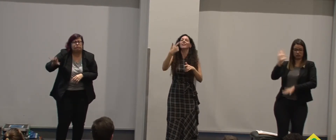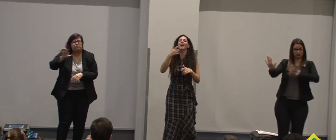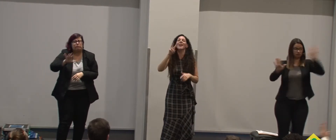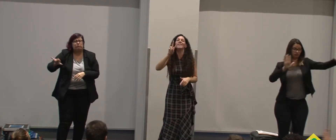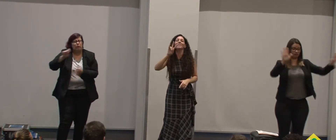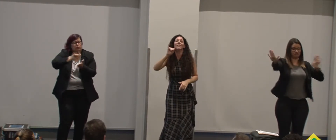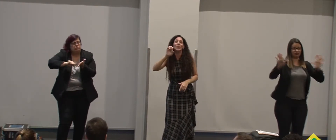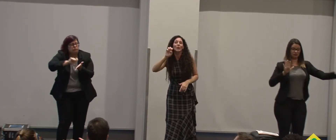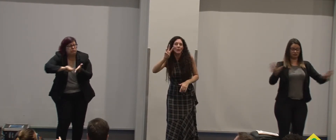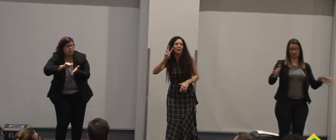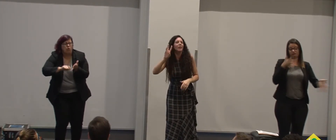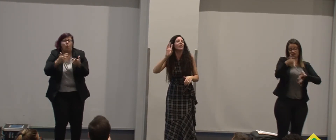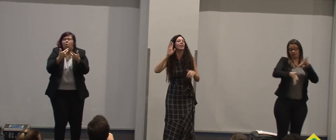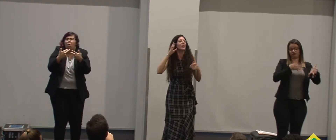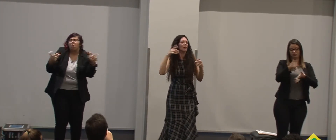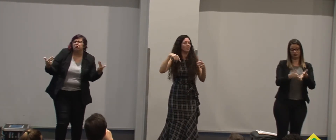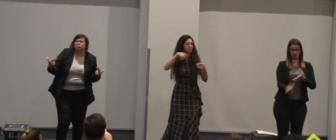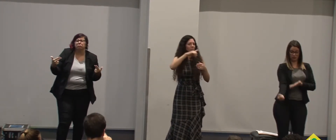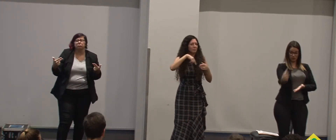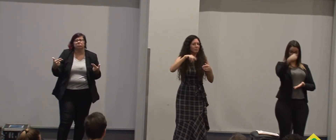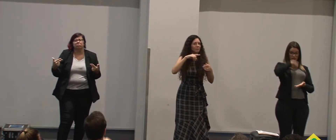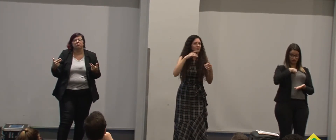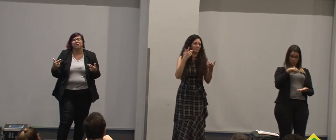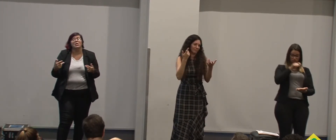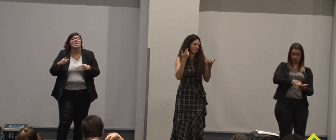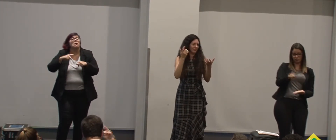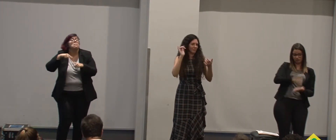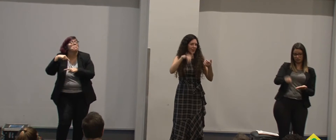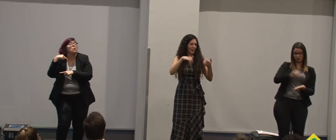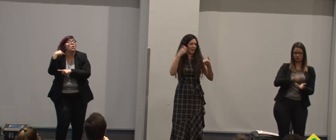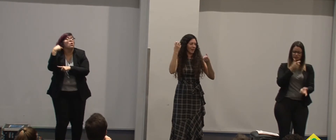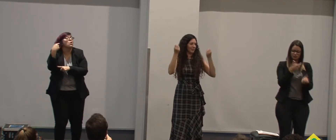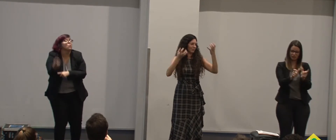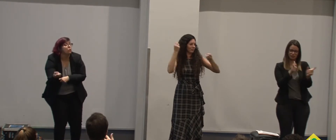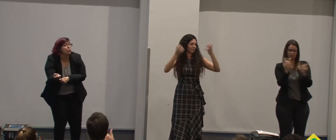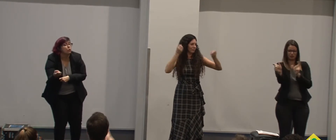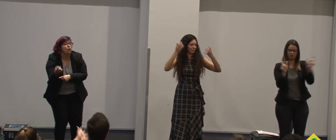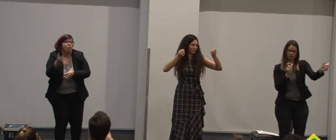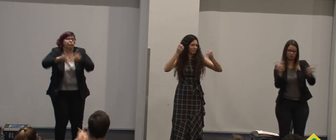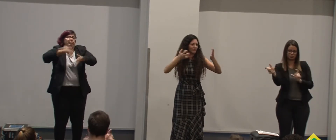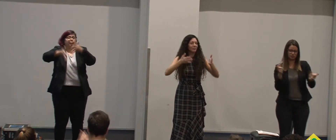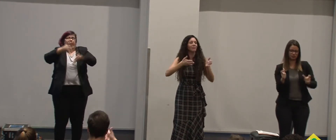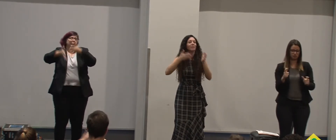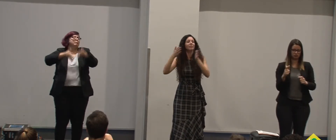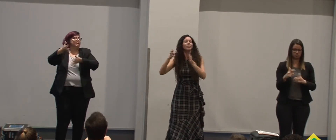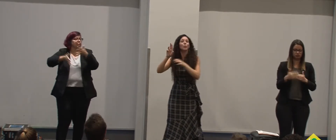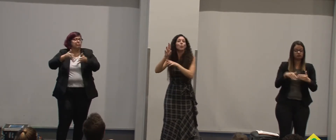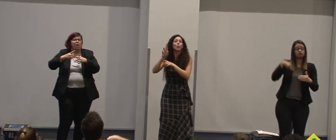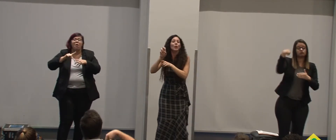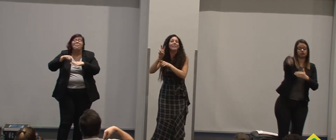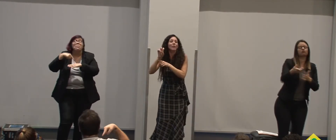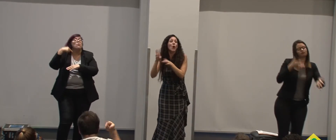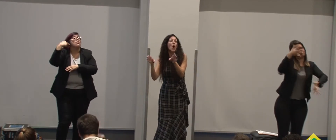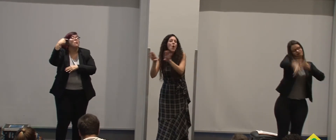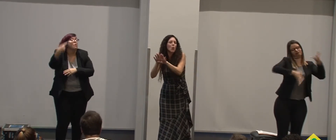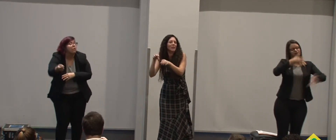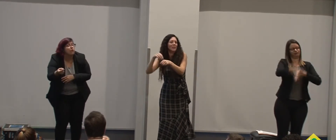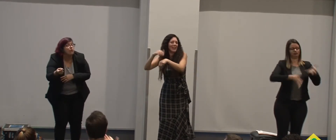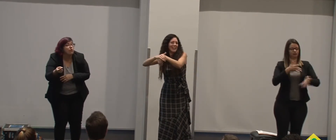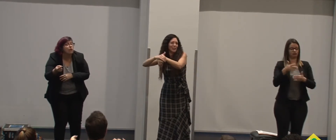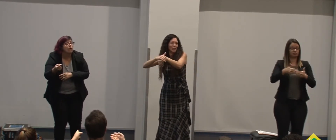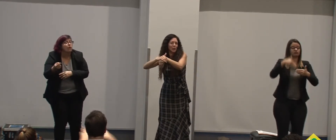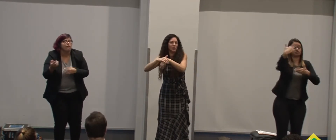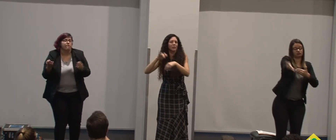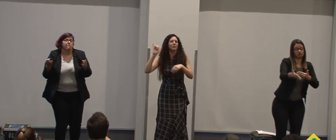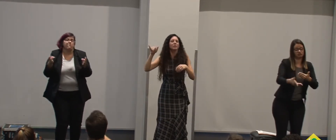estão escrevendo, depois eles podem fazer um view, né, em língua de sinais americana, e depois eles